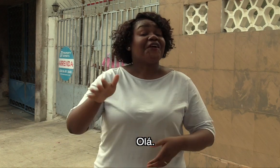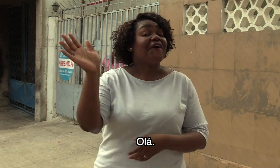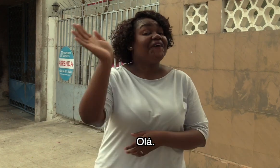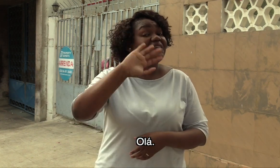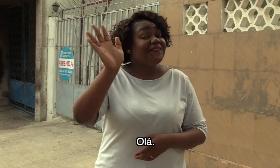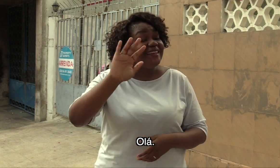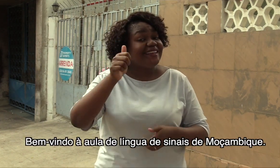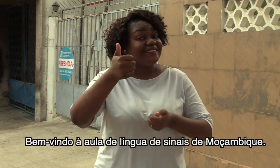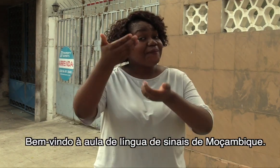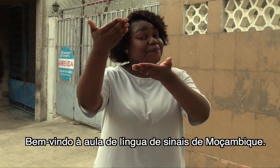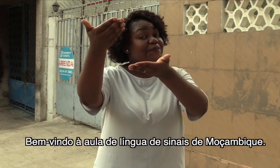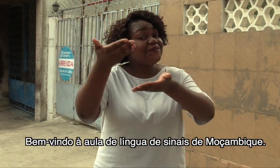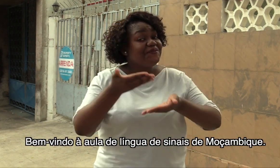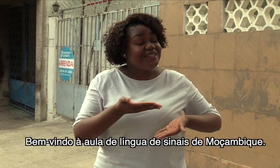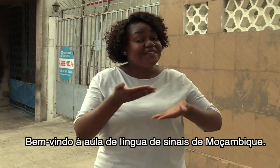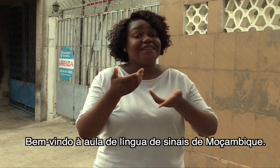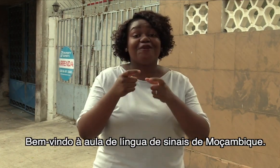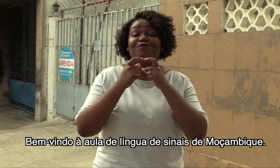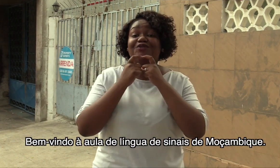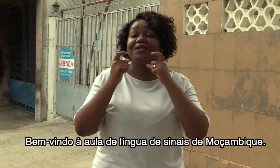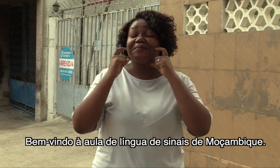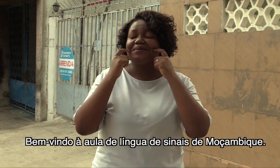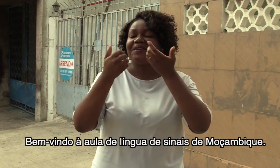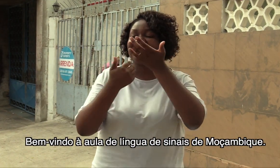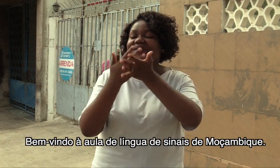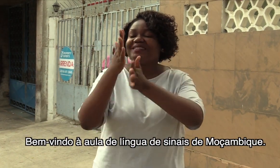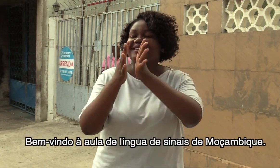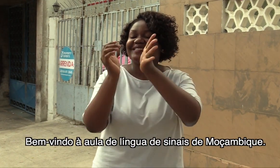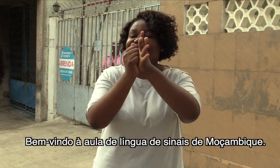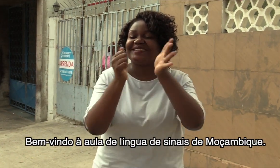Olá! Bem-vindo à aula de Língua de Sinais de Moçambique.